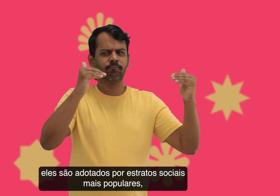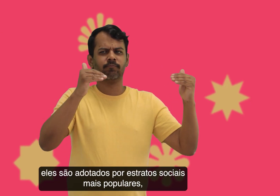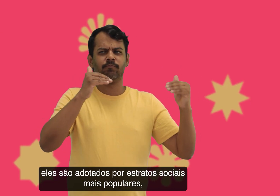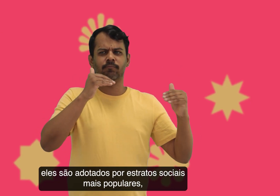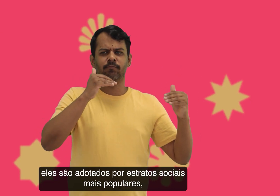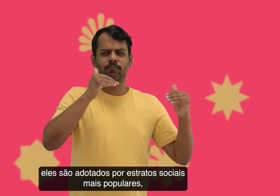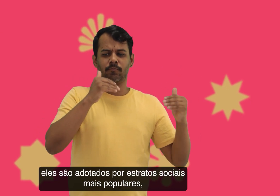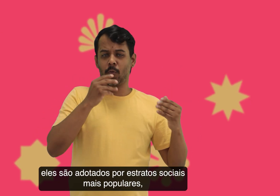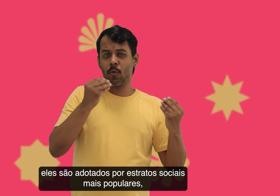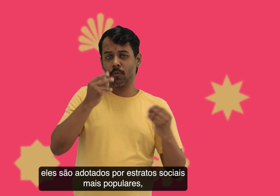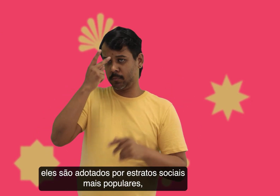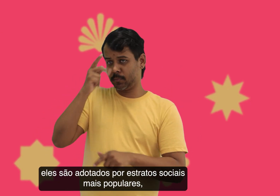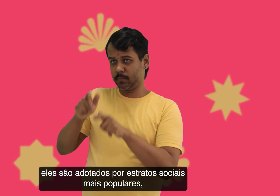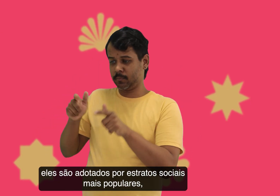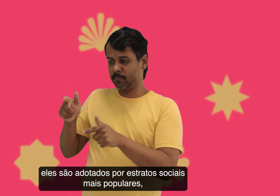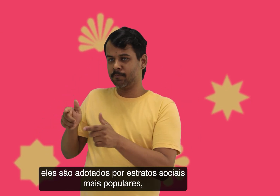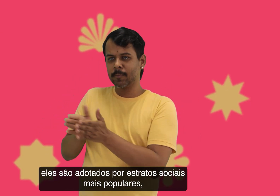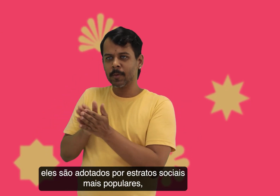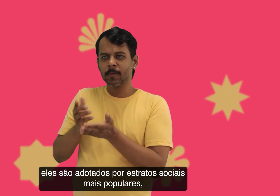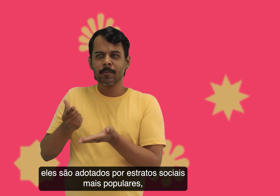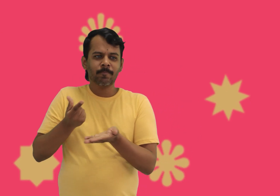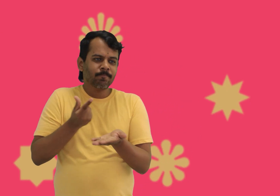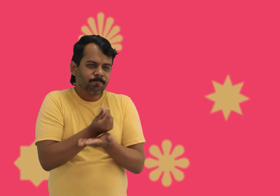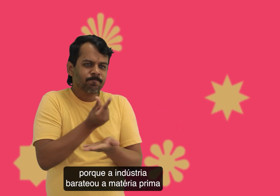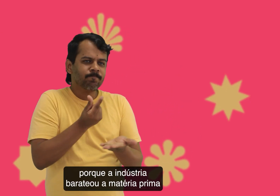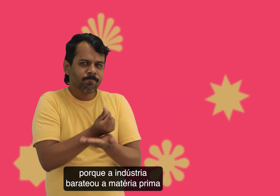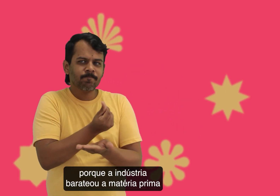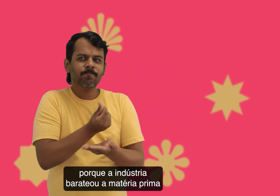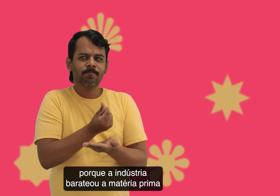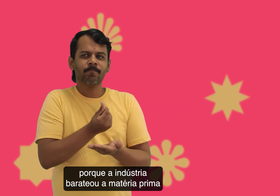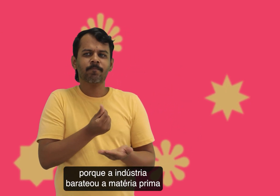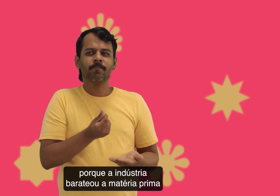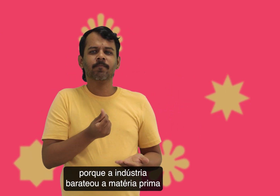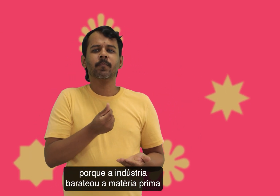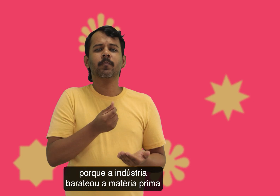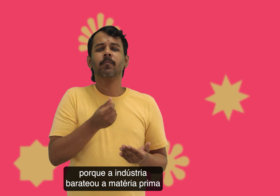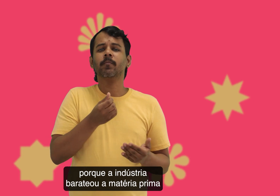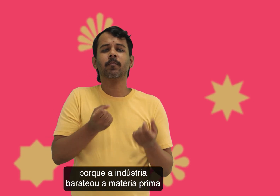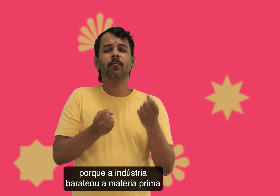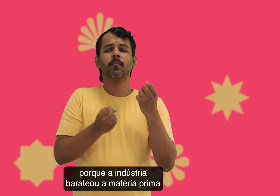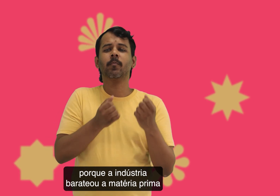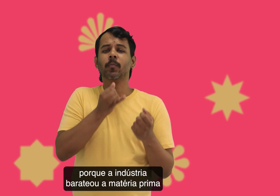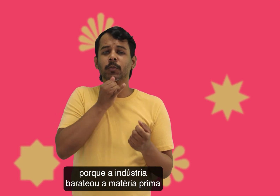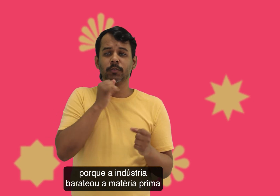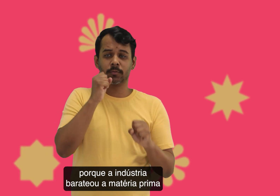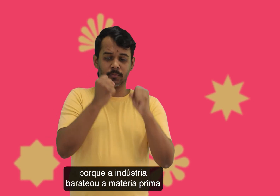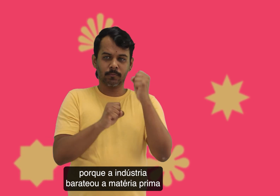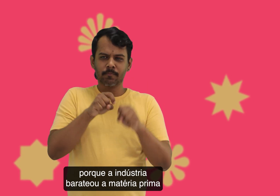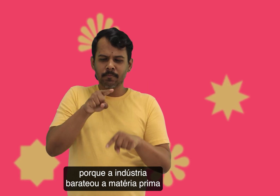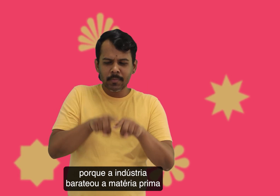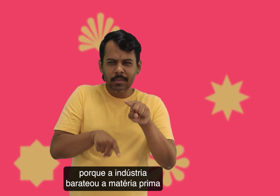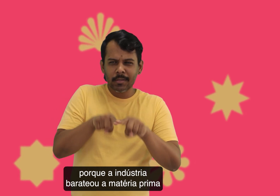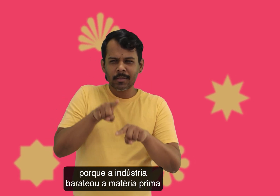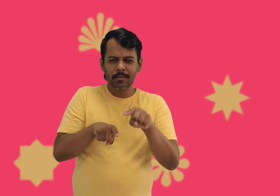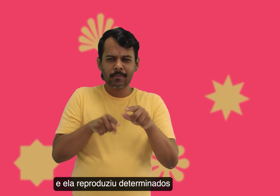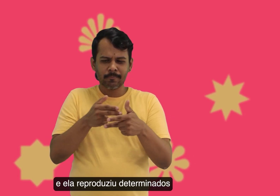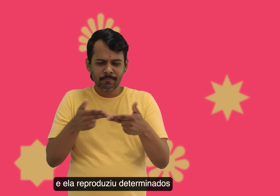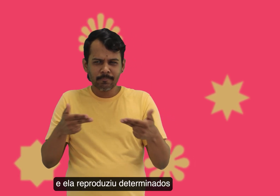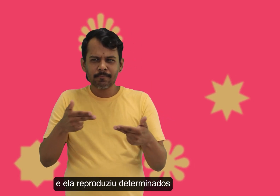adotados por estratos sociais mais populares porque a indústria barateou a matéria-prima e